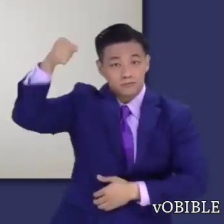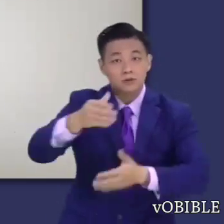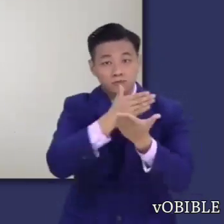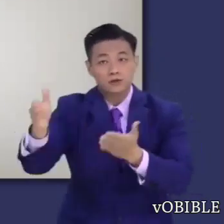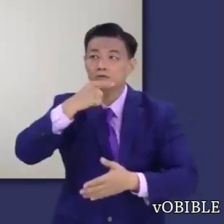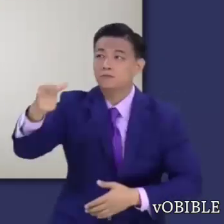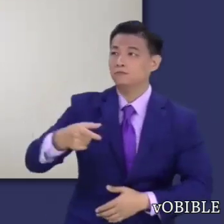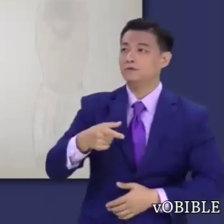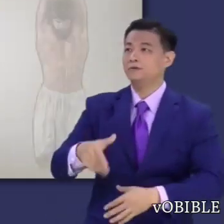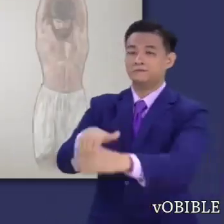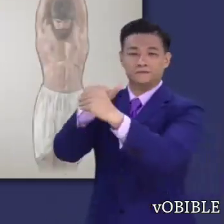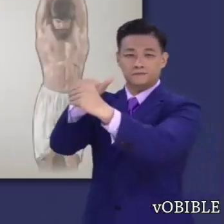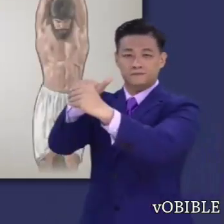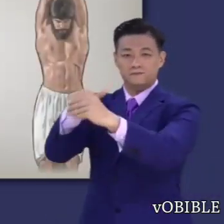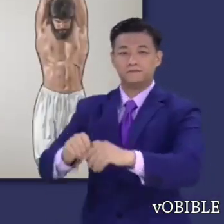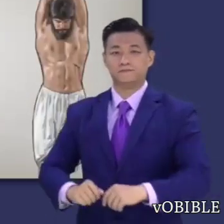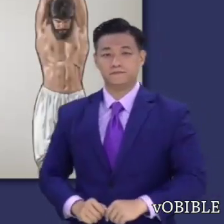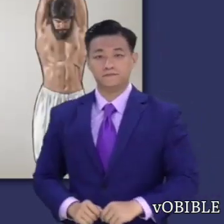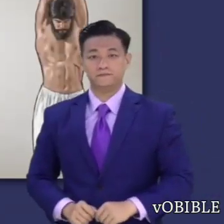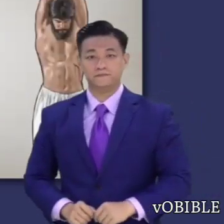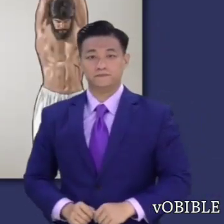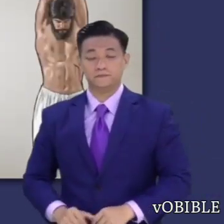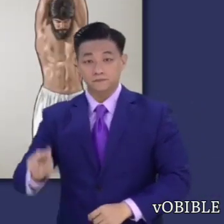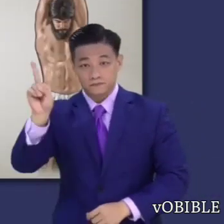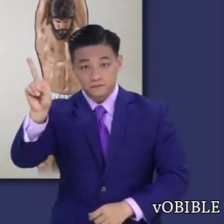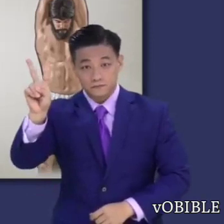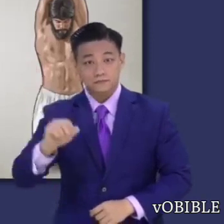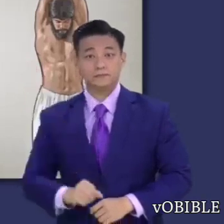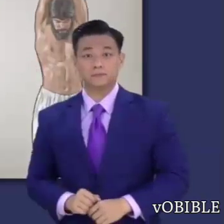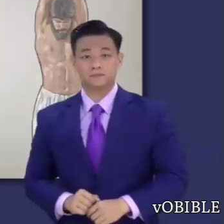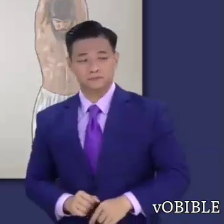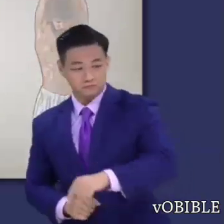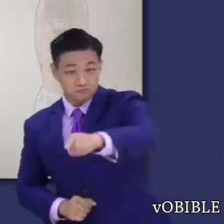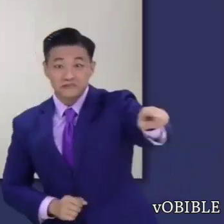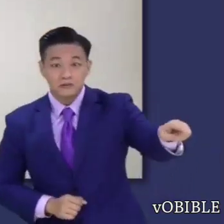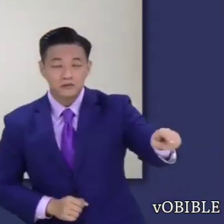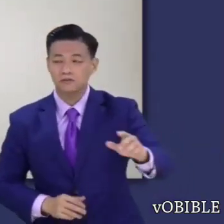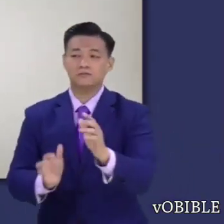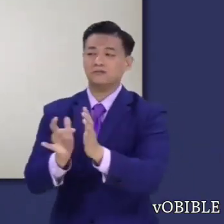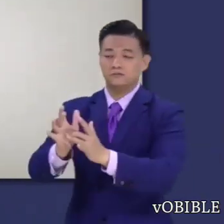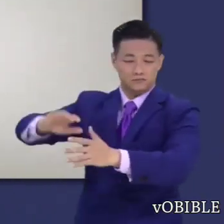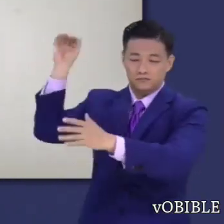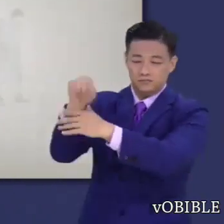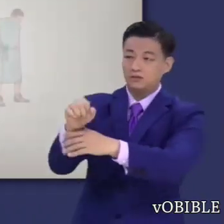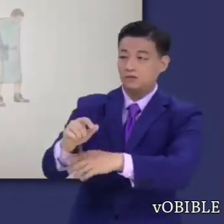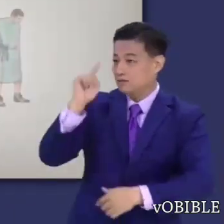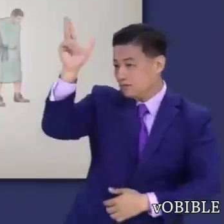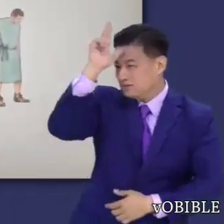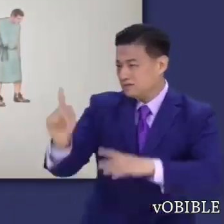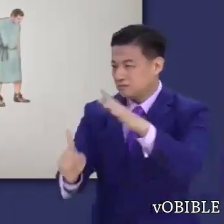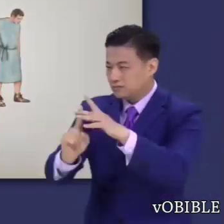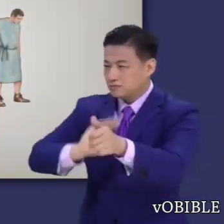罪，需要基督所献的求恩的祭牲才能得到宽恕。第二章，约翰警